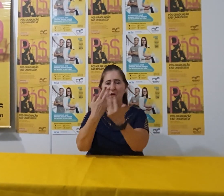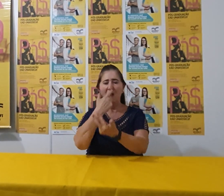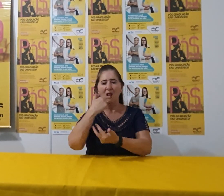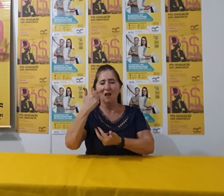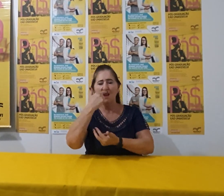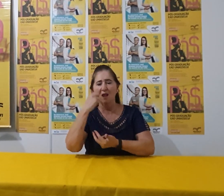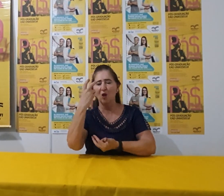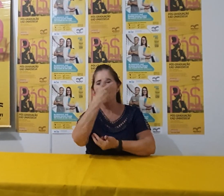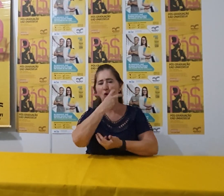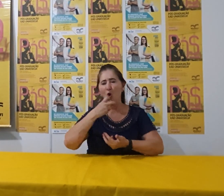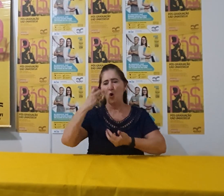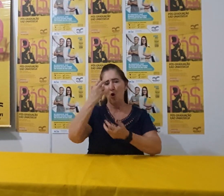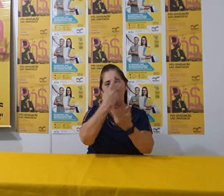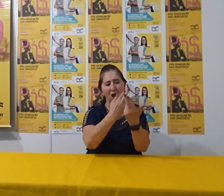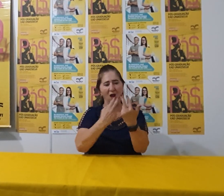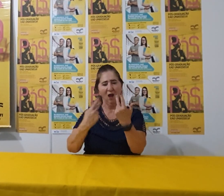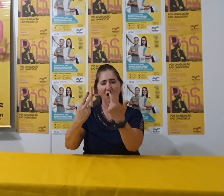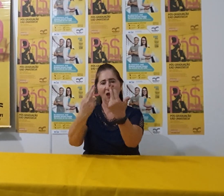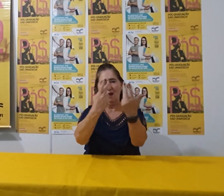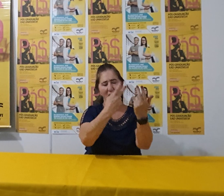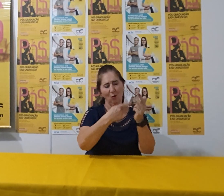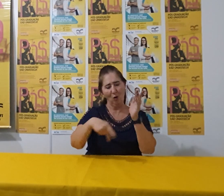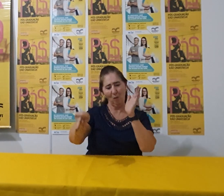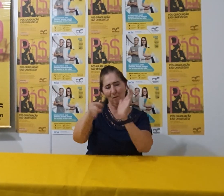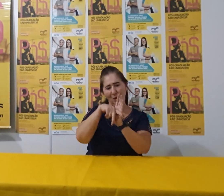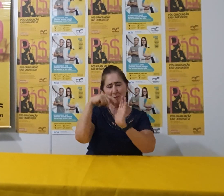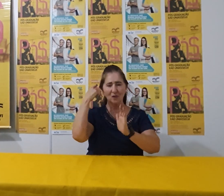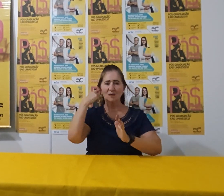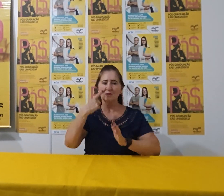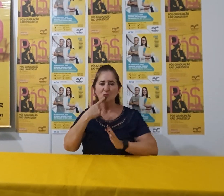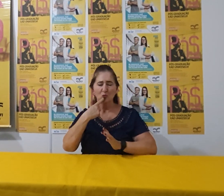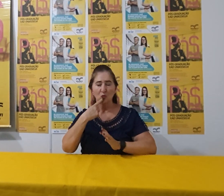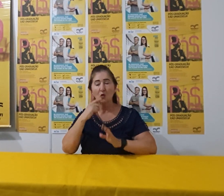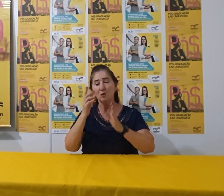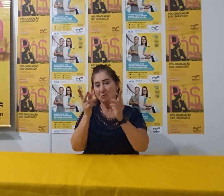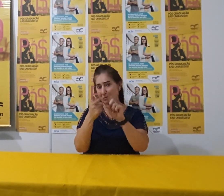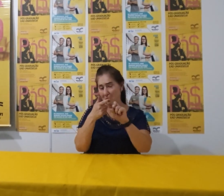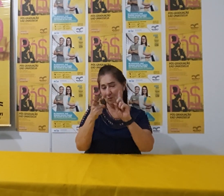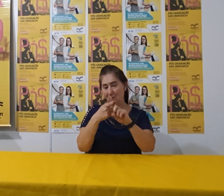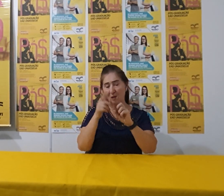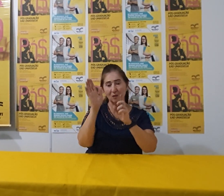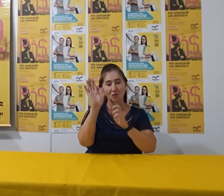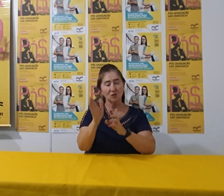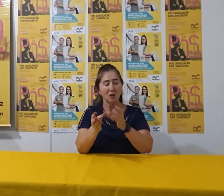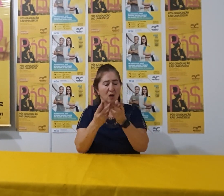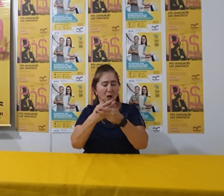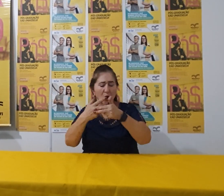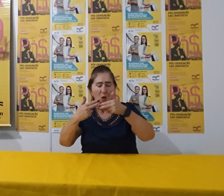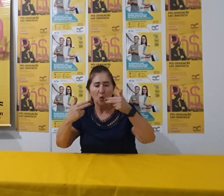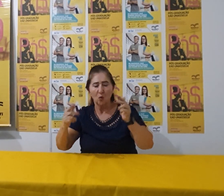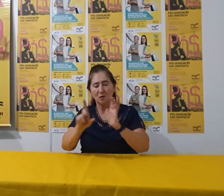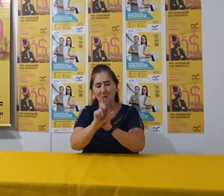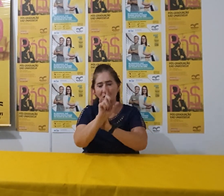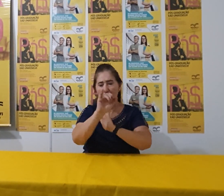das especificidades do surdo, assim como proporcionando meios para que ele